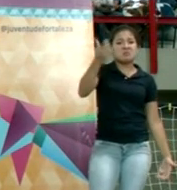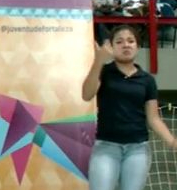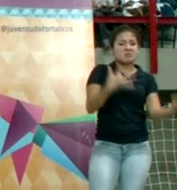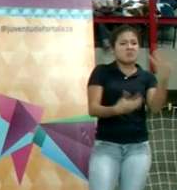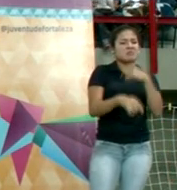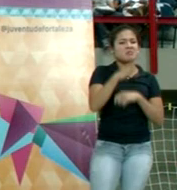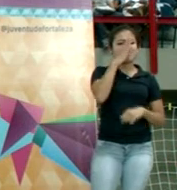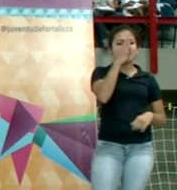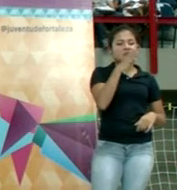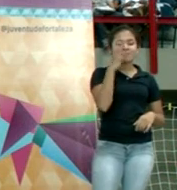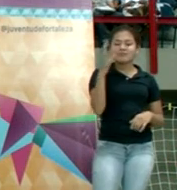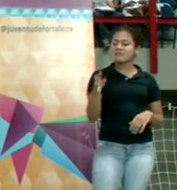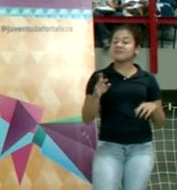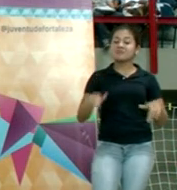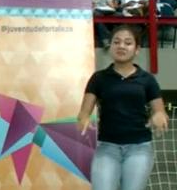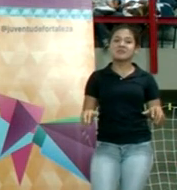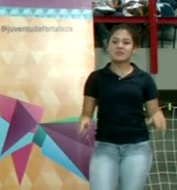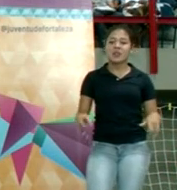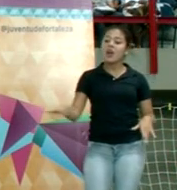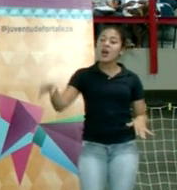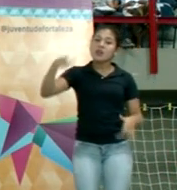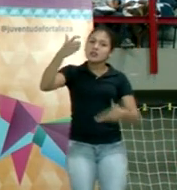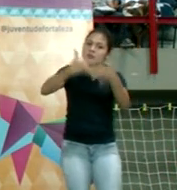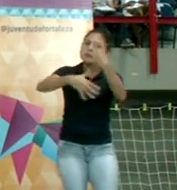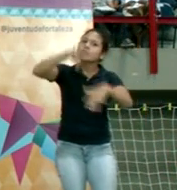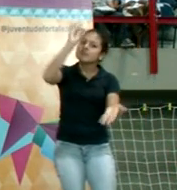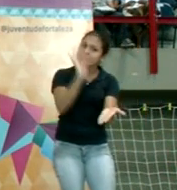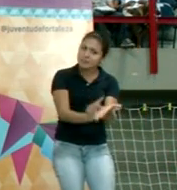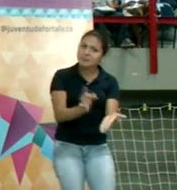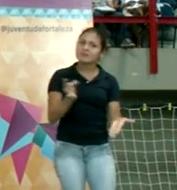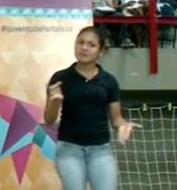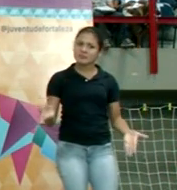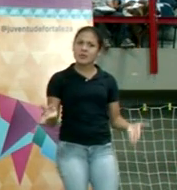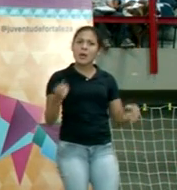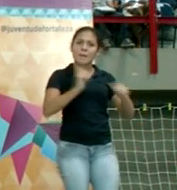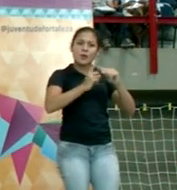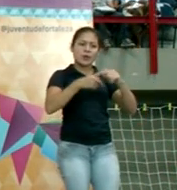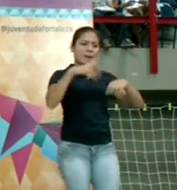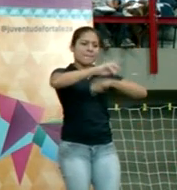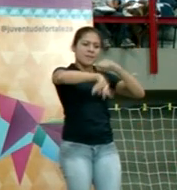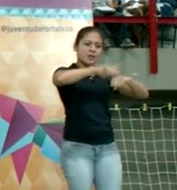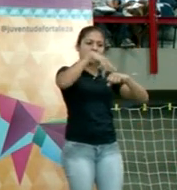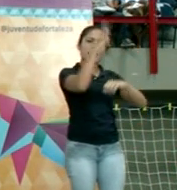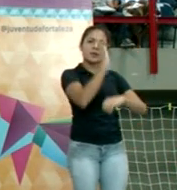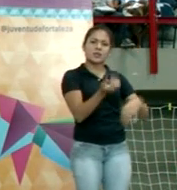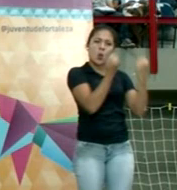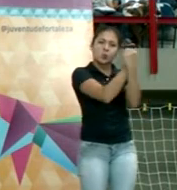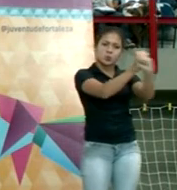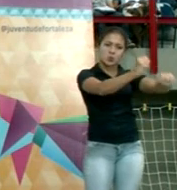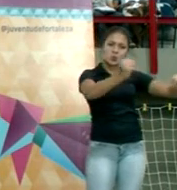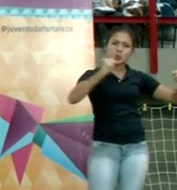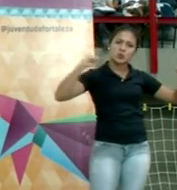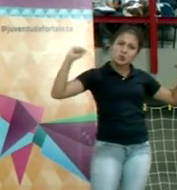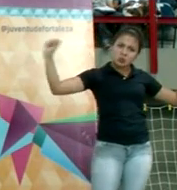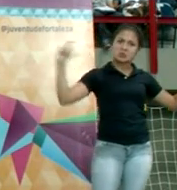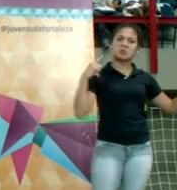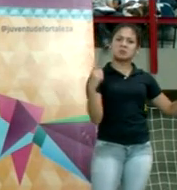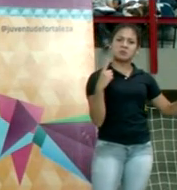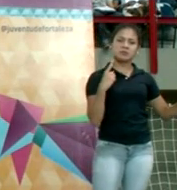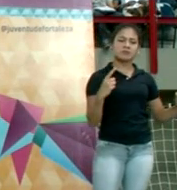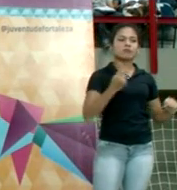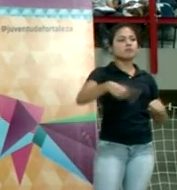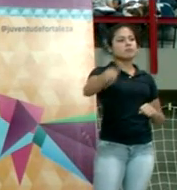nosso país é grande, a estatística é real. Então tem se feito muita campanha para que as pessoas saibam se proteger dos raios, coisas